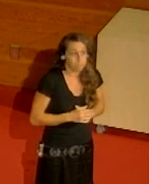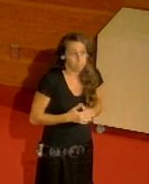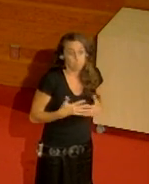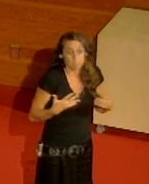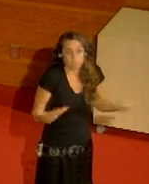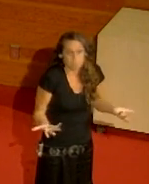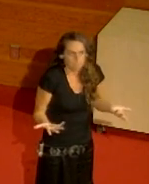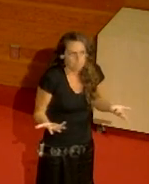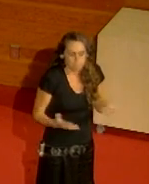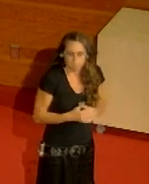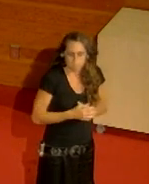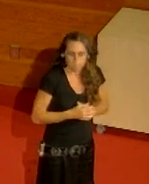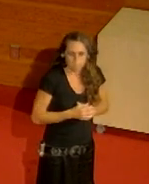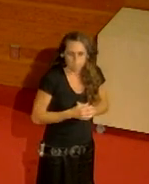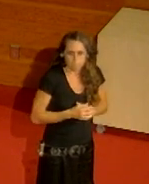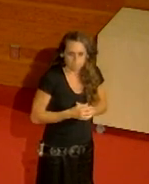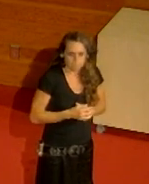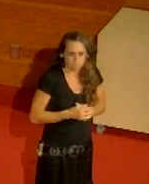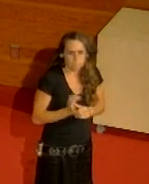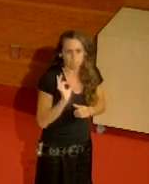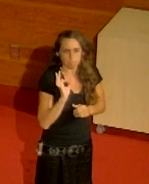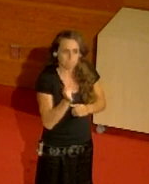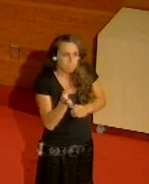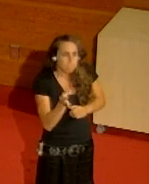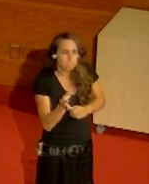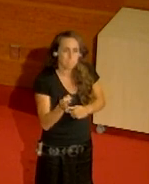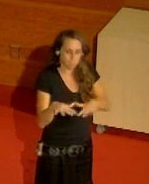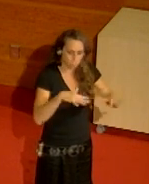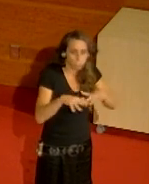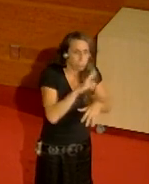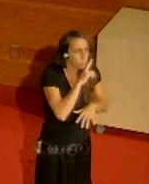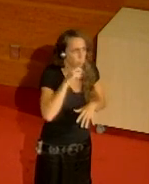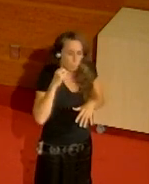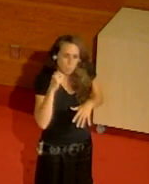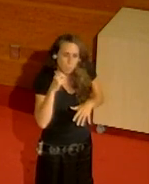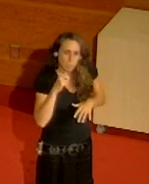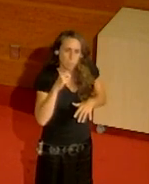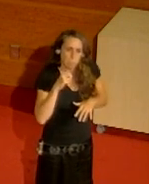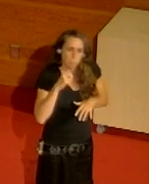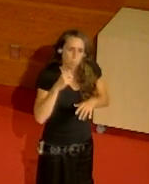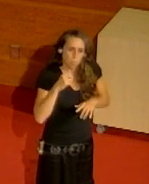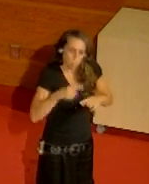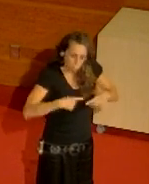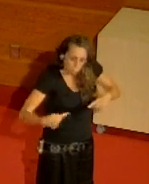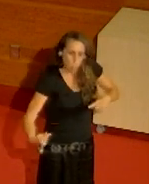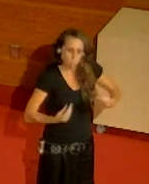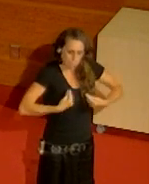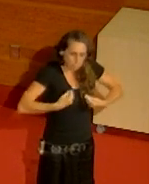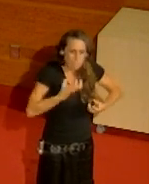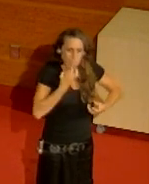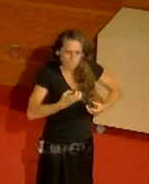entender Bueno al margen de que el judaísmo cada vez impregne más la vida diaria de Israel